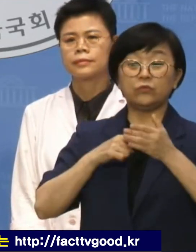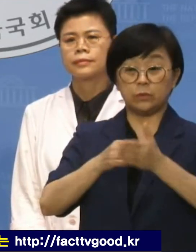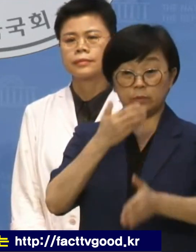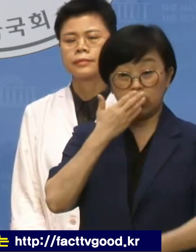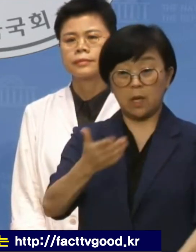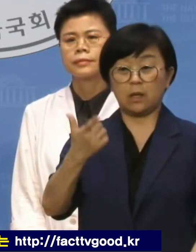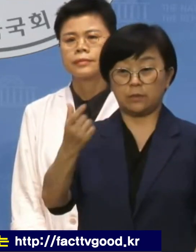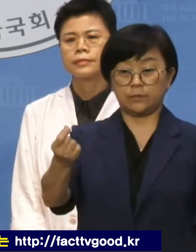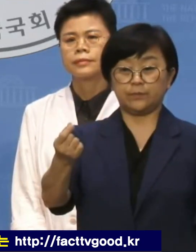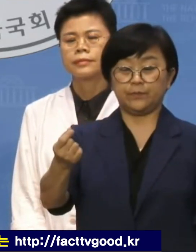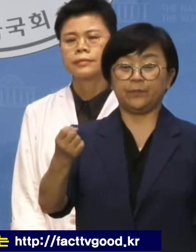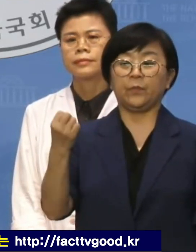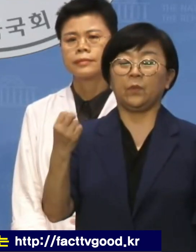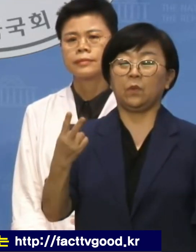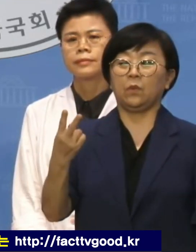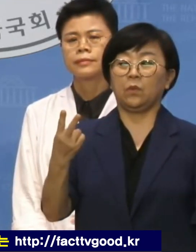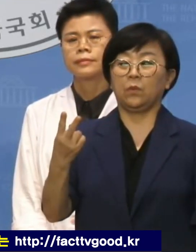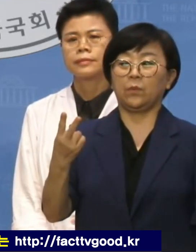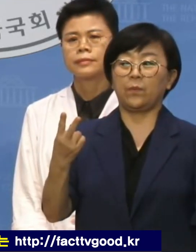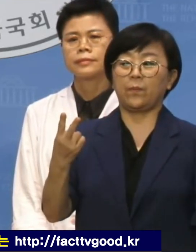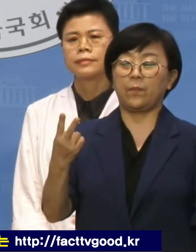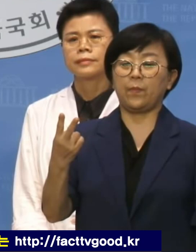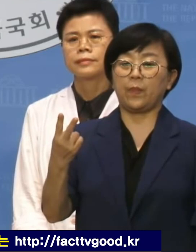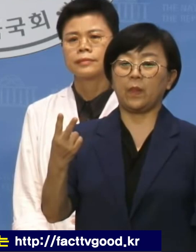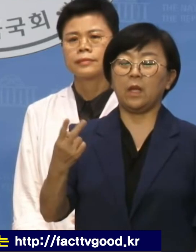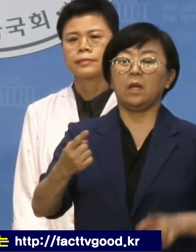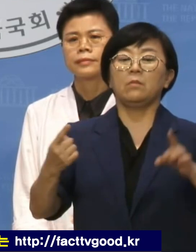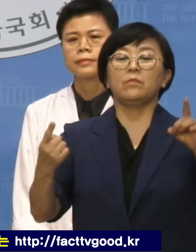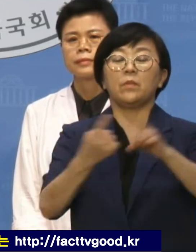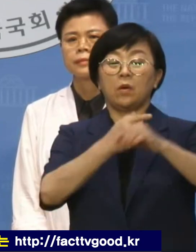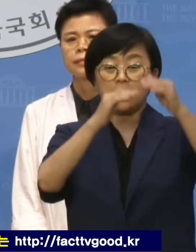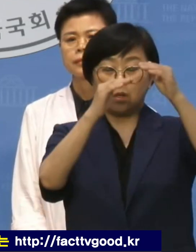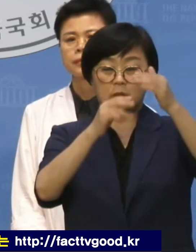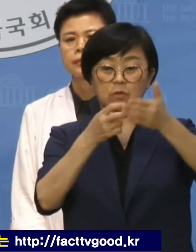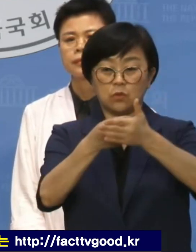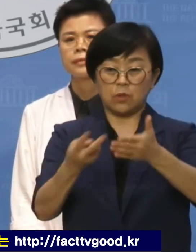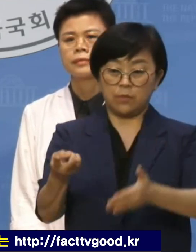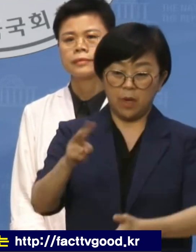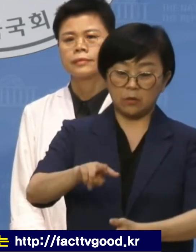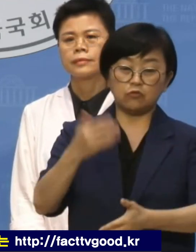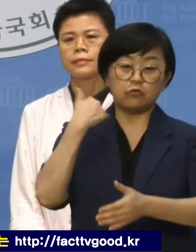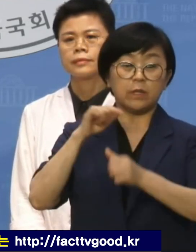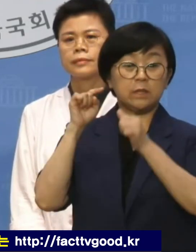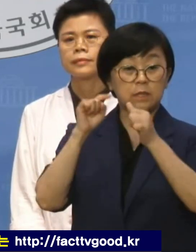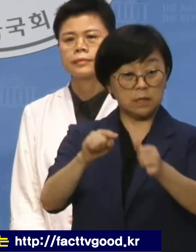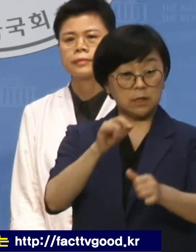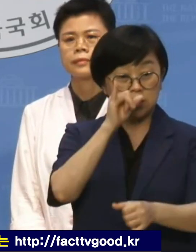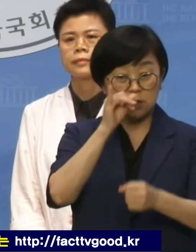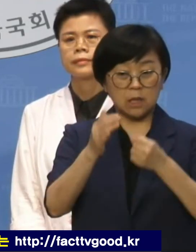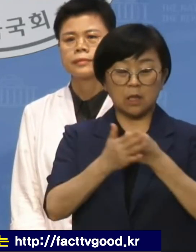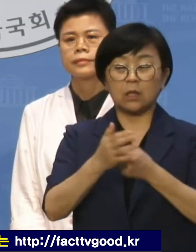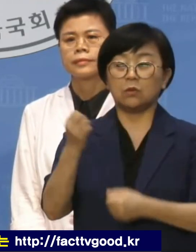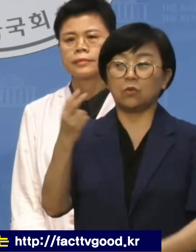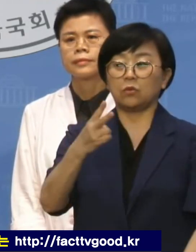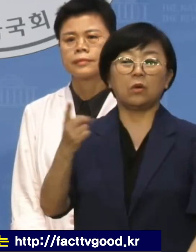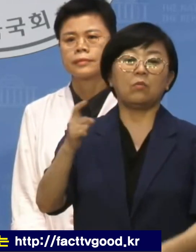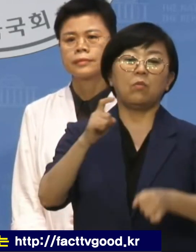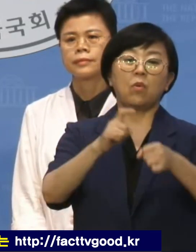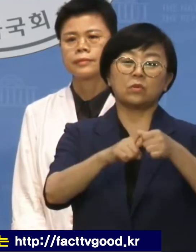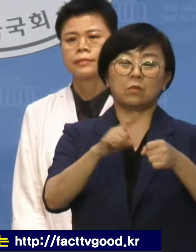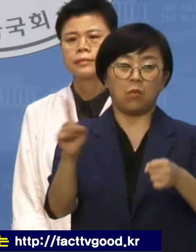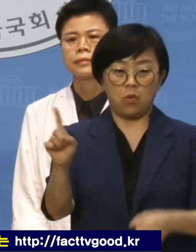추진하고 또한 이 변경안이 누구에 의해서 지시되었는지 또한 어떤